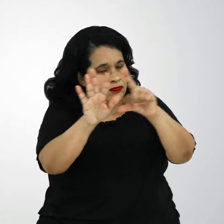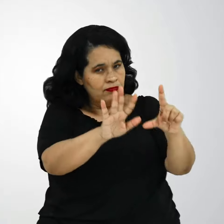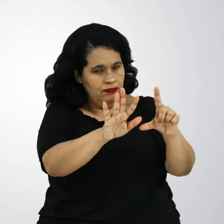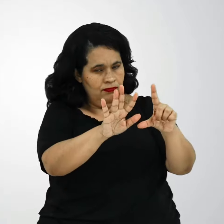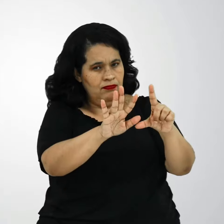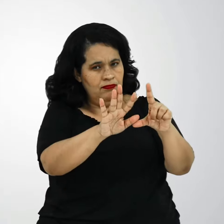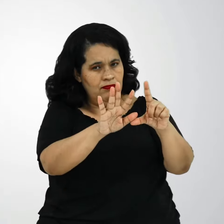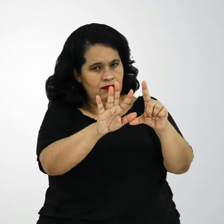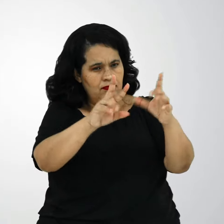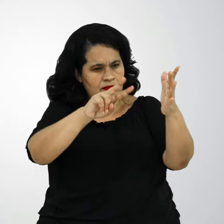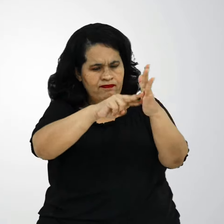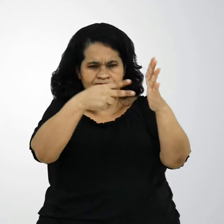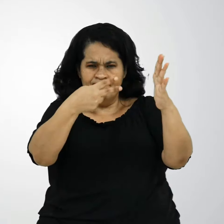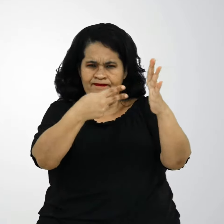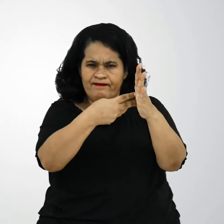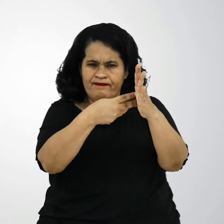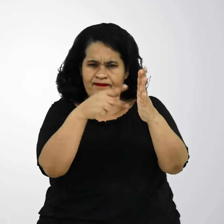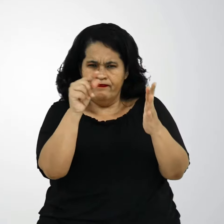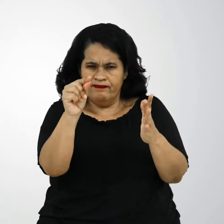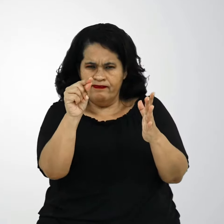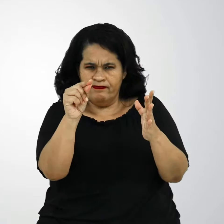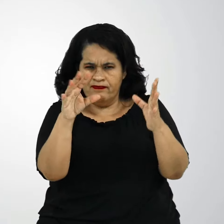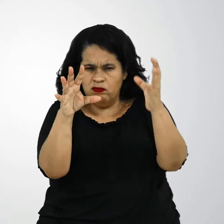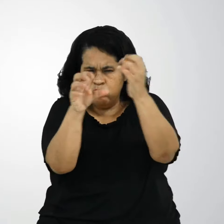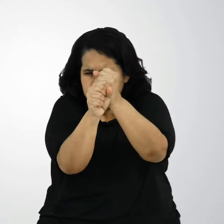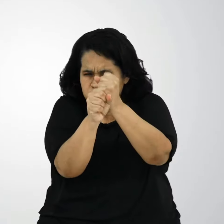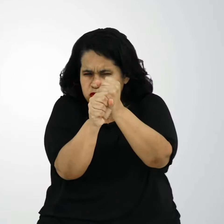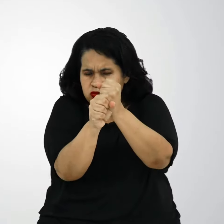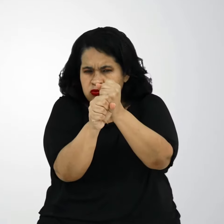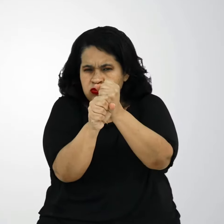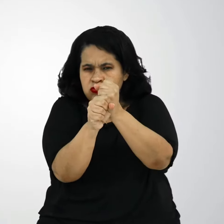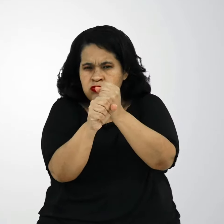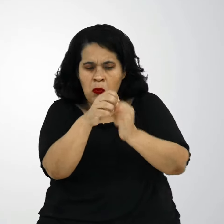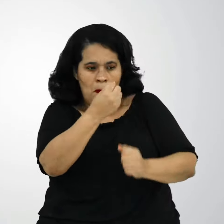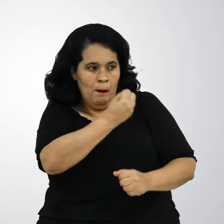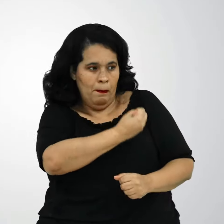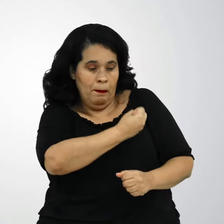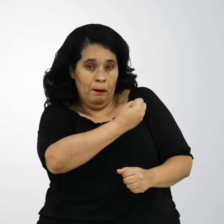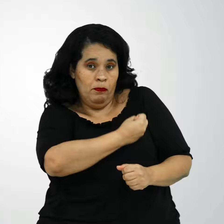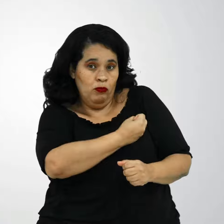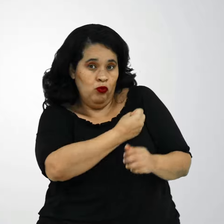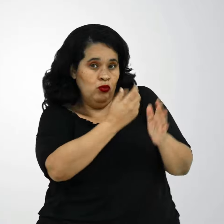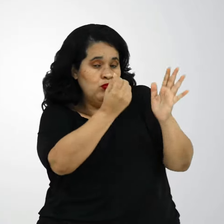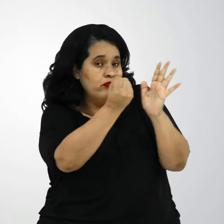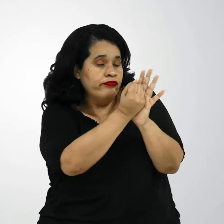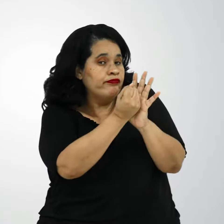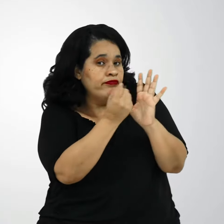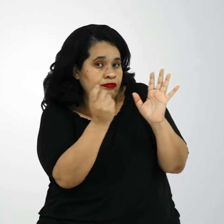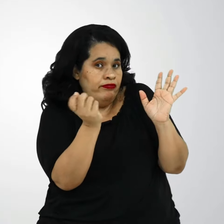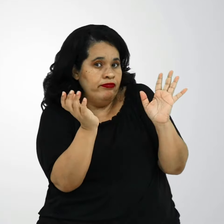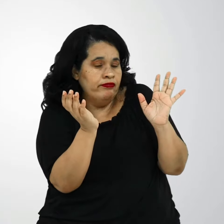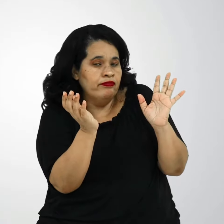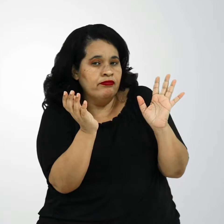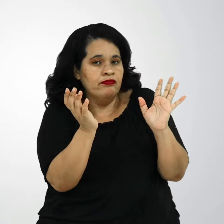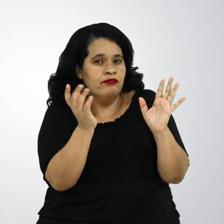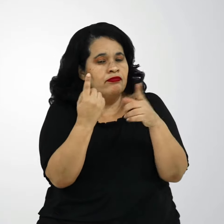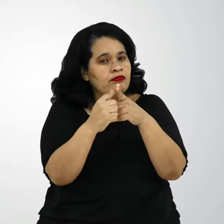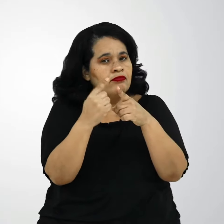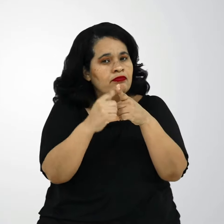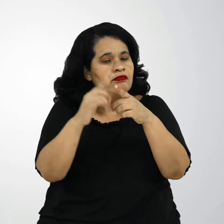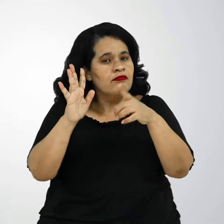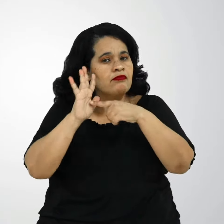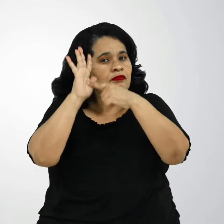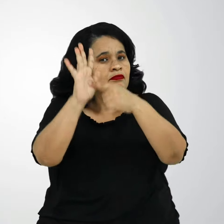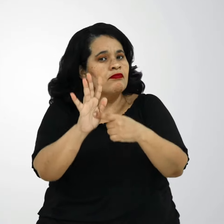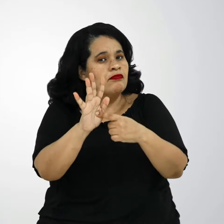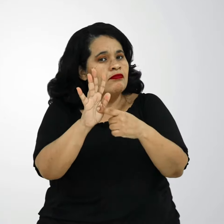irmãos tentam evocar, né? Trata-se aqui de um número simbólico, né, que aponta para a obra de Cristo